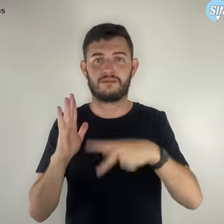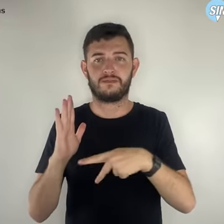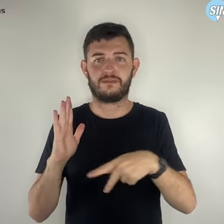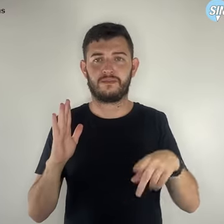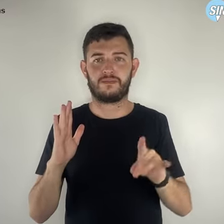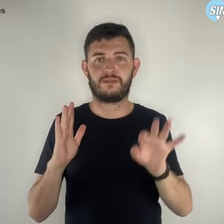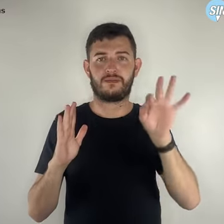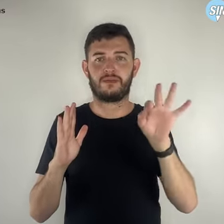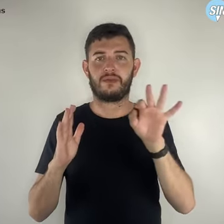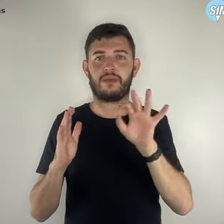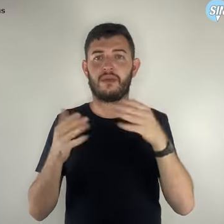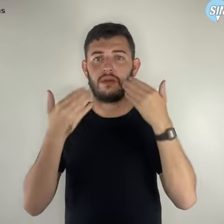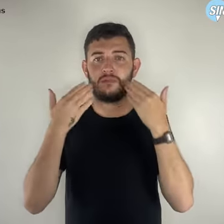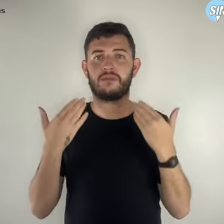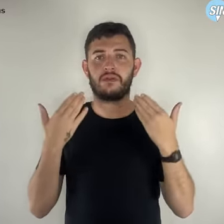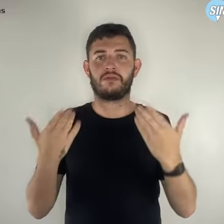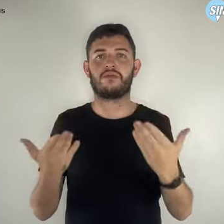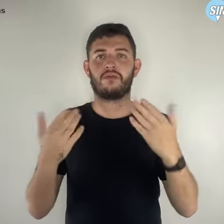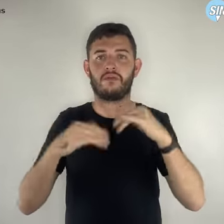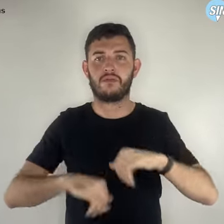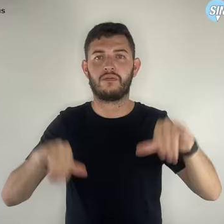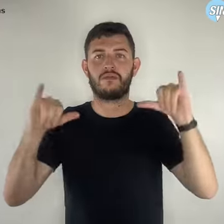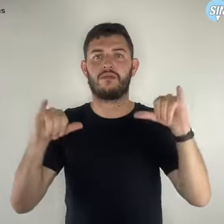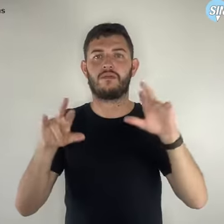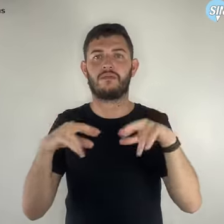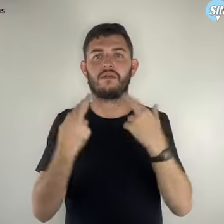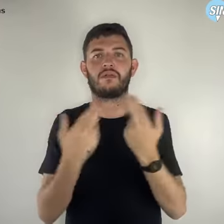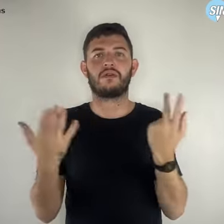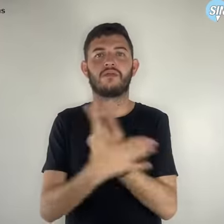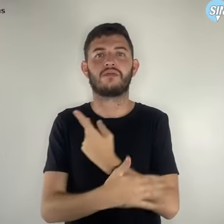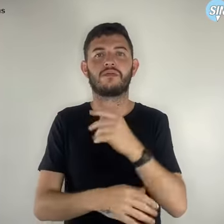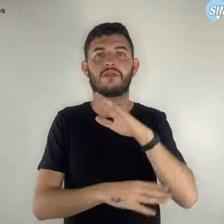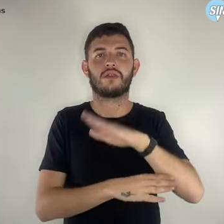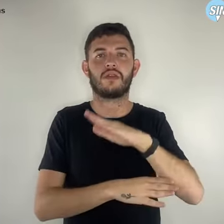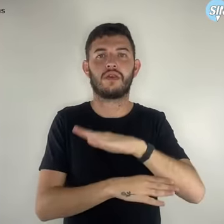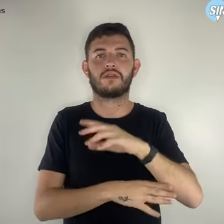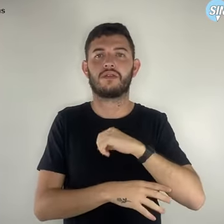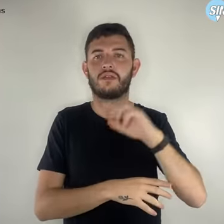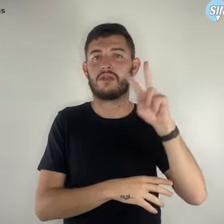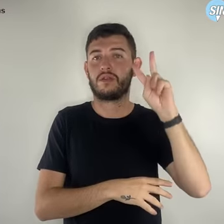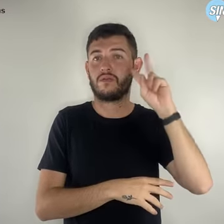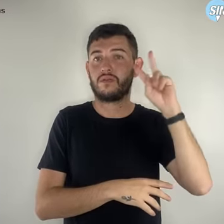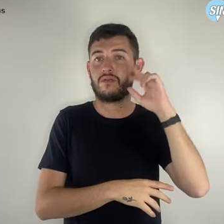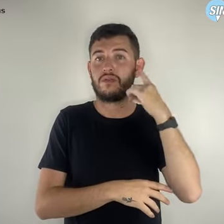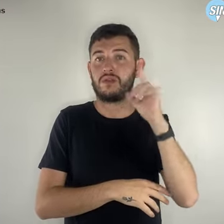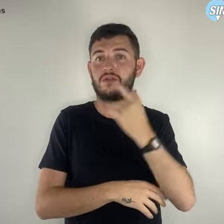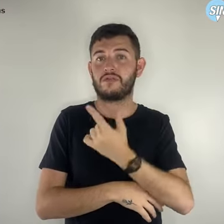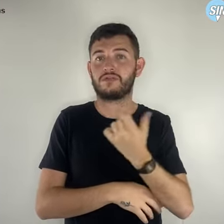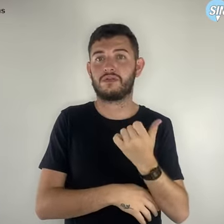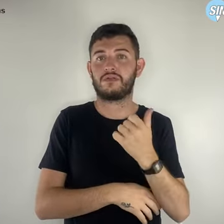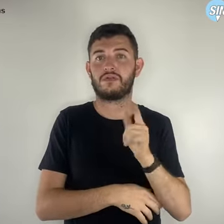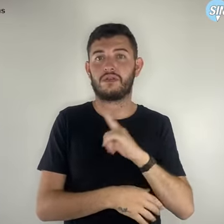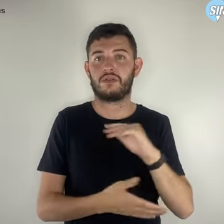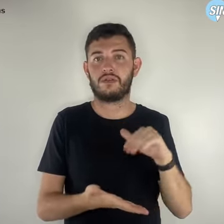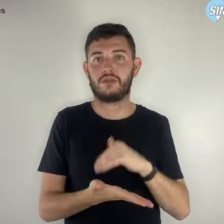Simpro apresentou o informe da reunião acontecida na tarde desta segunda-feira, 21, com a